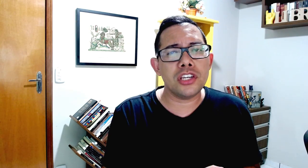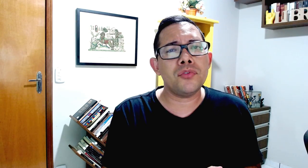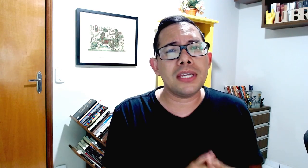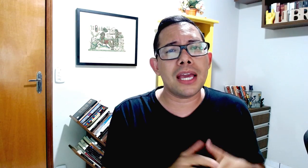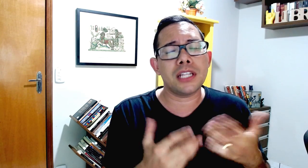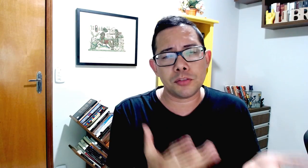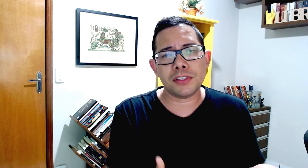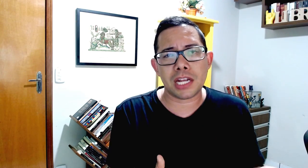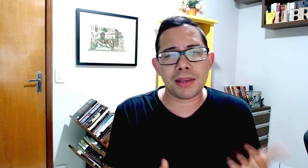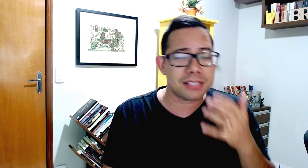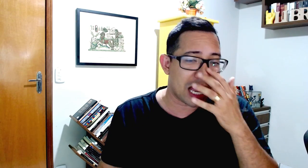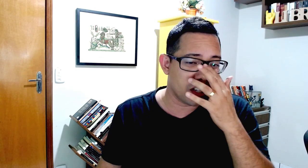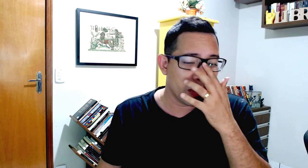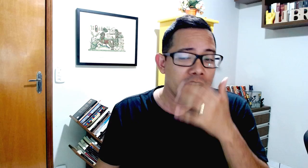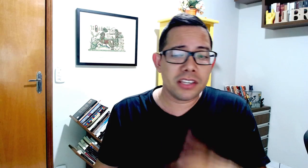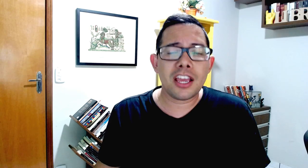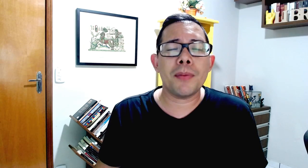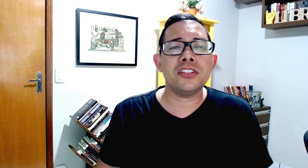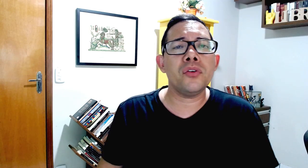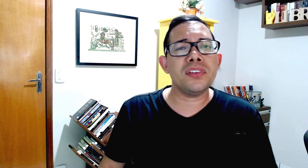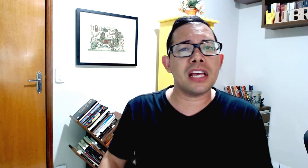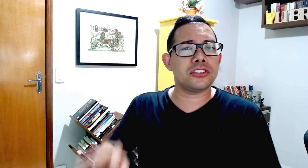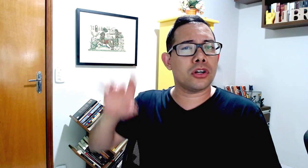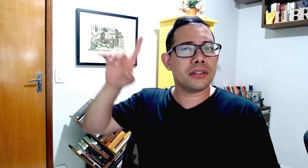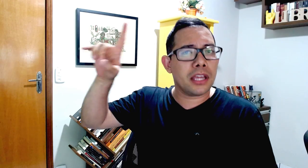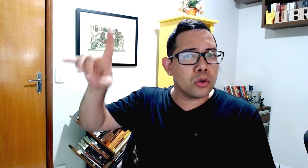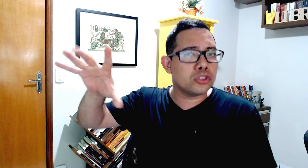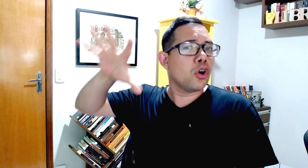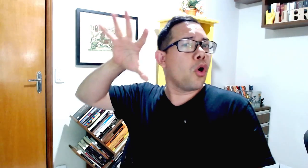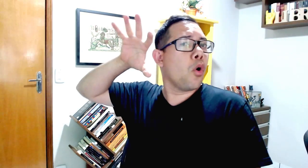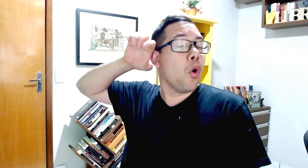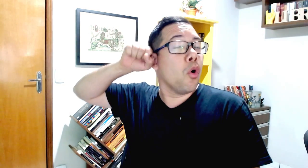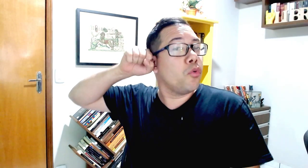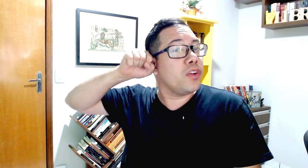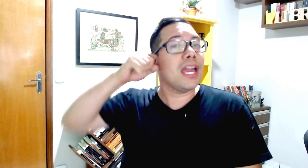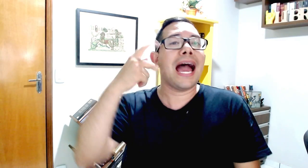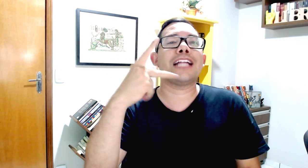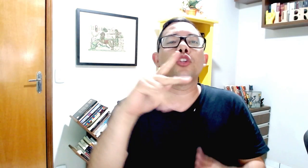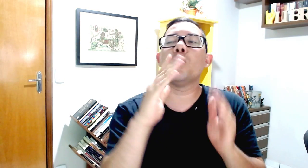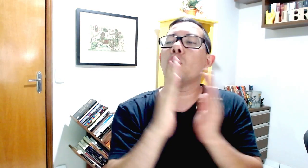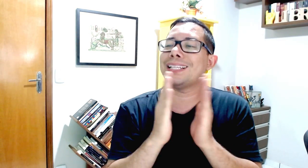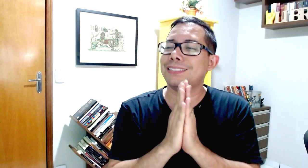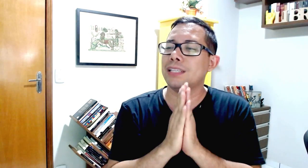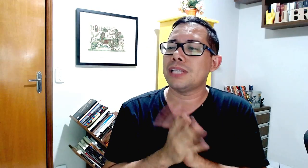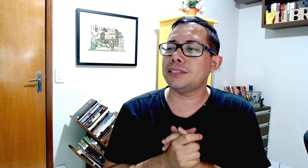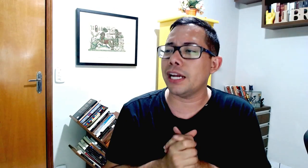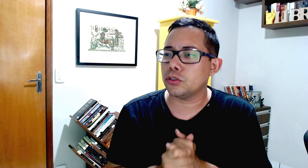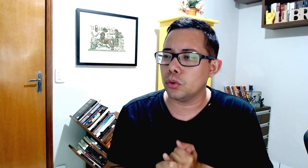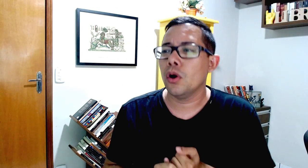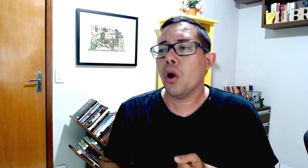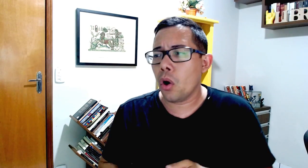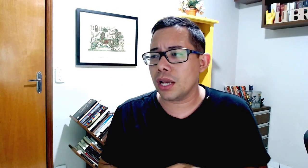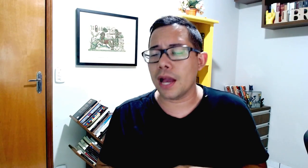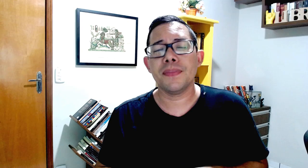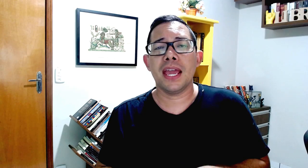objetivo que é transmitir a mensagem e enviá-la e se eu fizer a só Deus ouve a tua oração Tá certo Olha